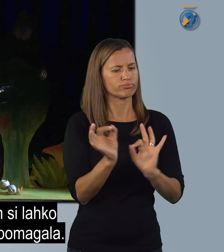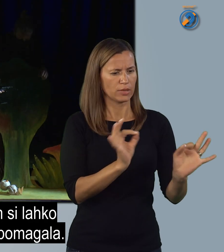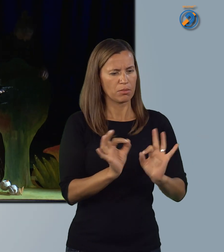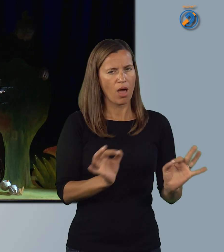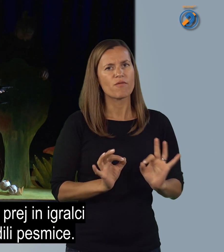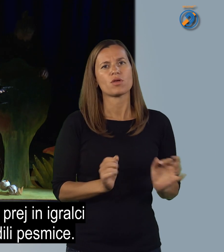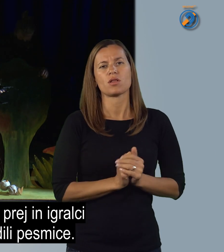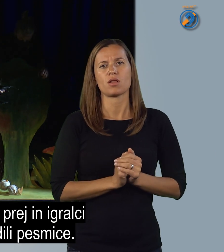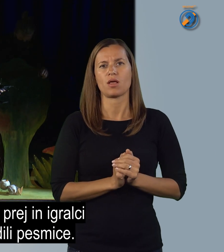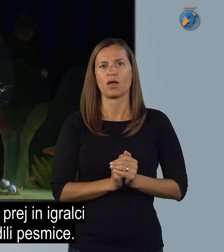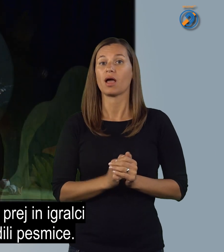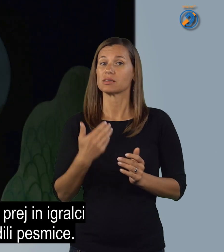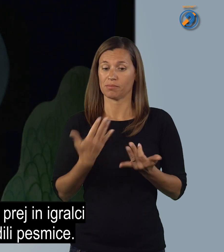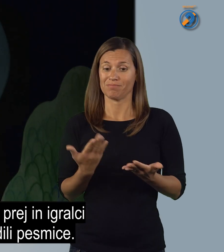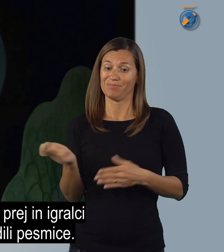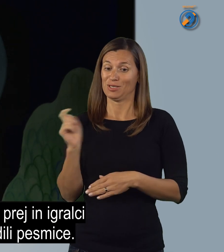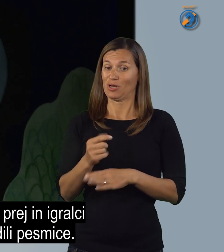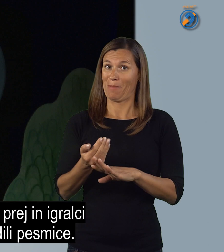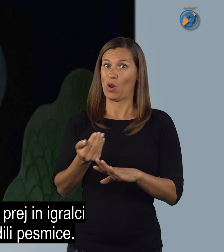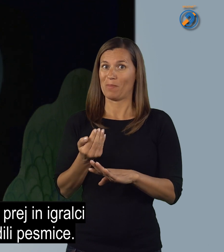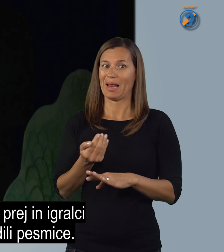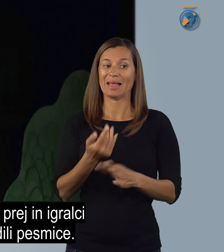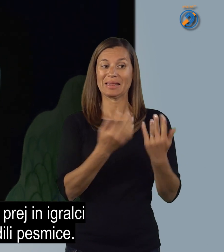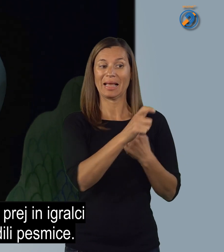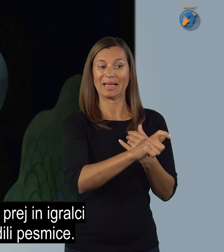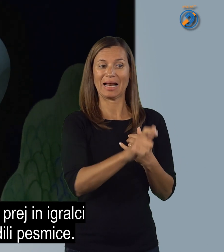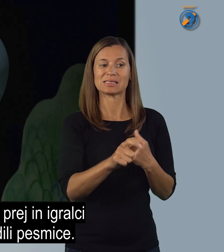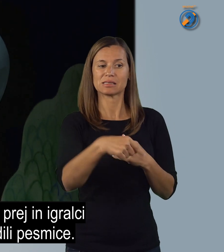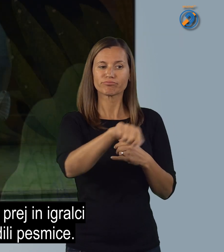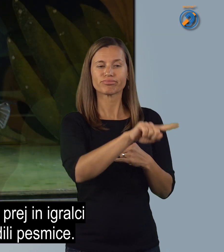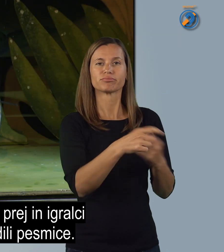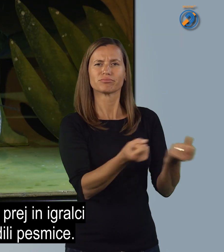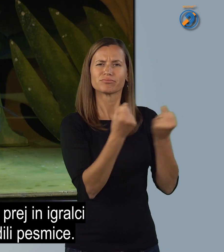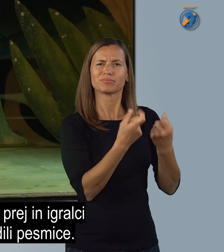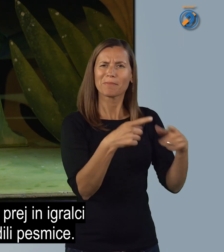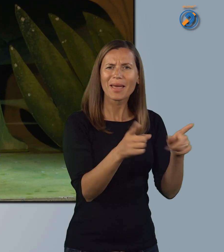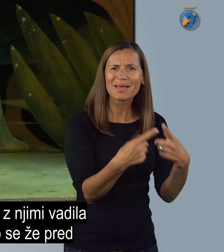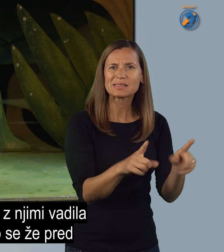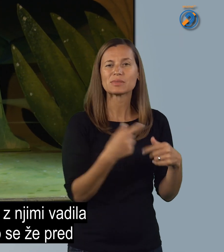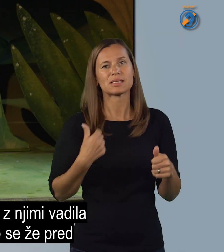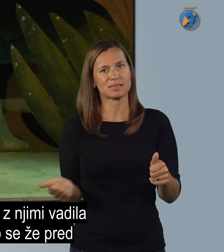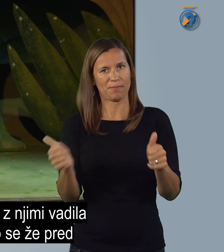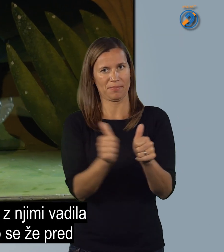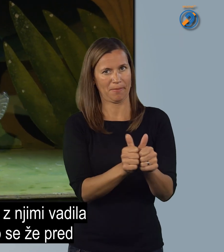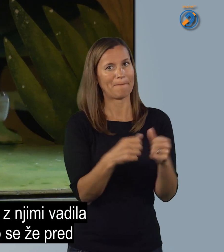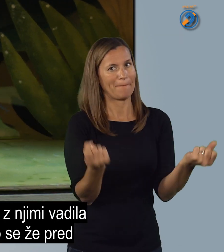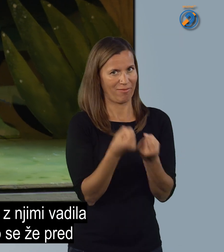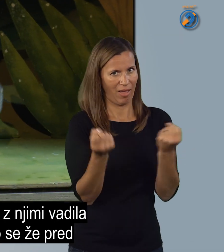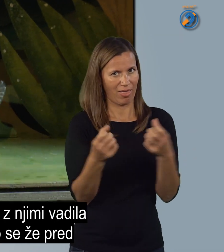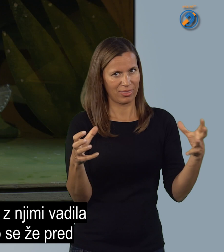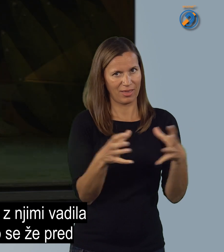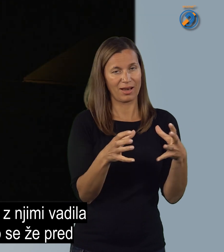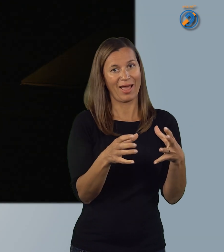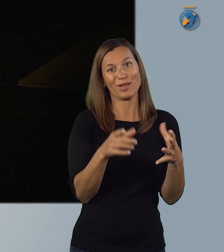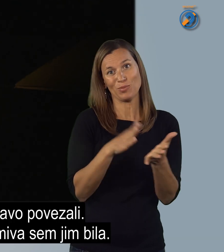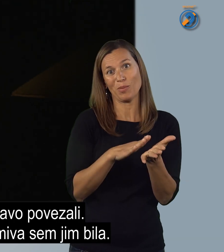pomagala. Prišla sem malo prej in igralci so že sami vadili pesmice, jaz sem seveda z njimi vadila in nekako smo se